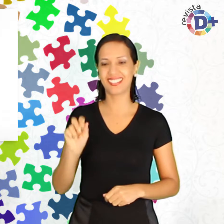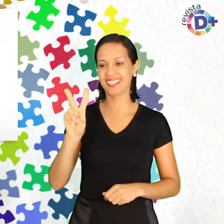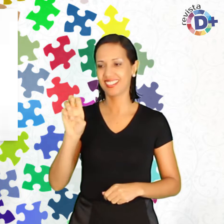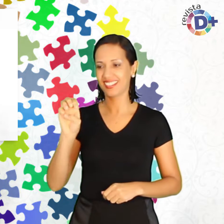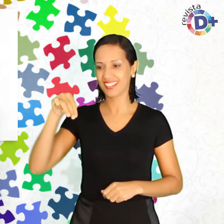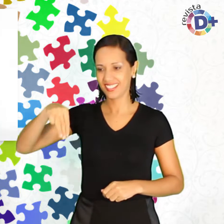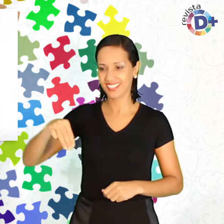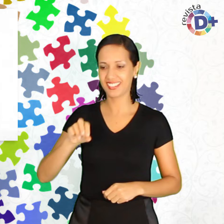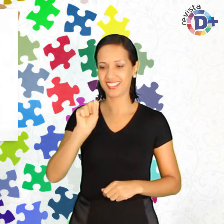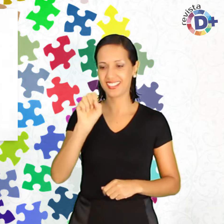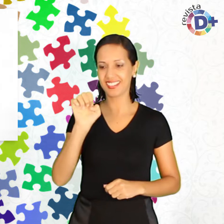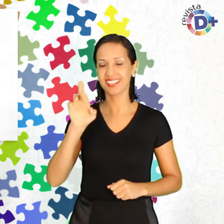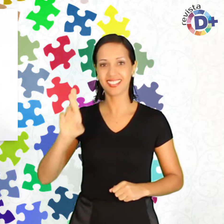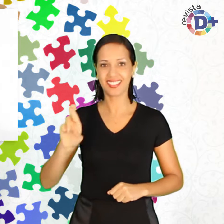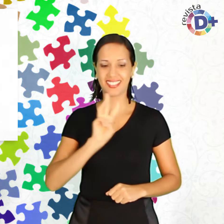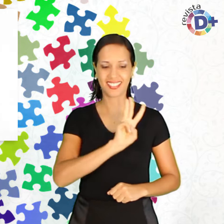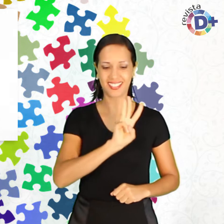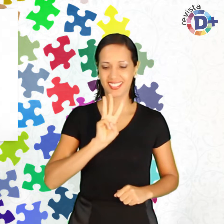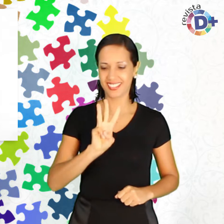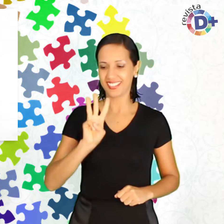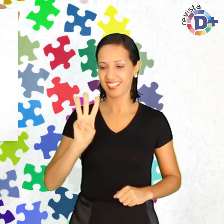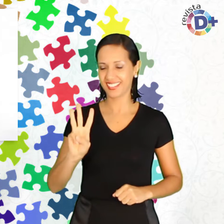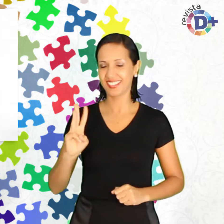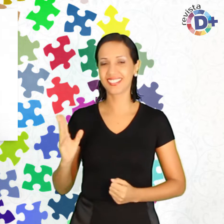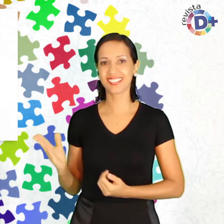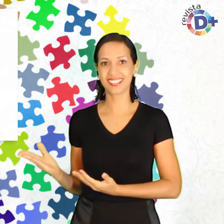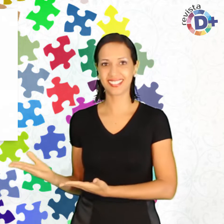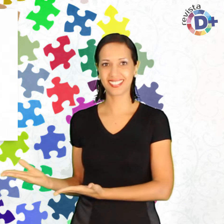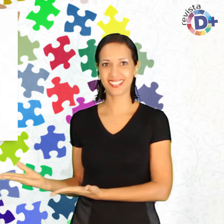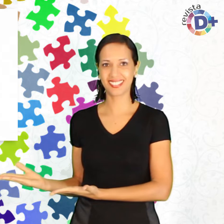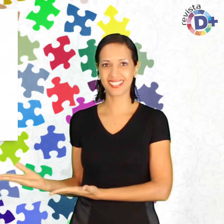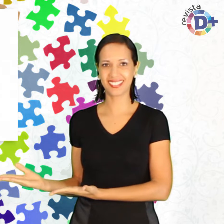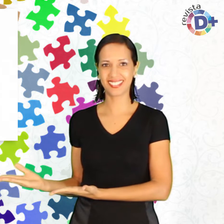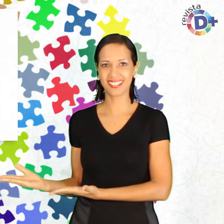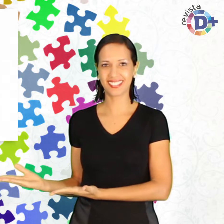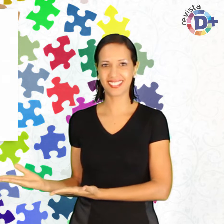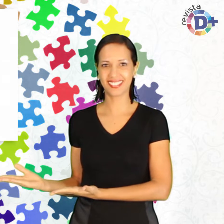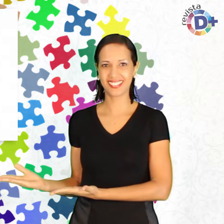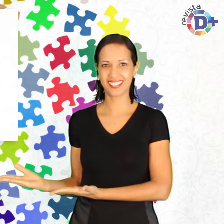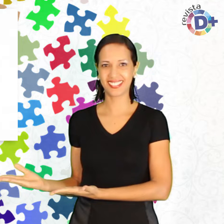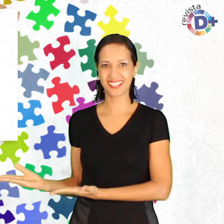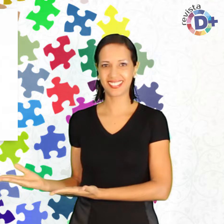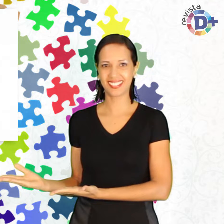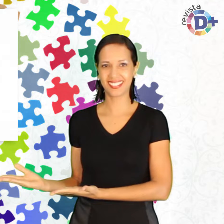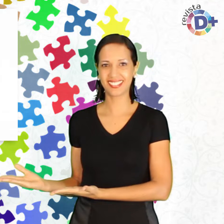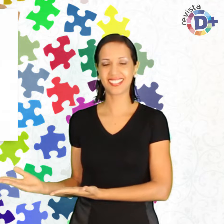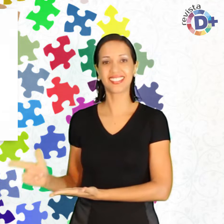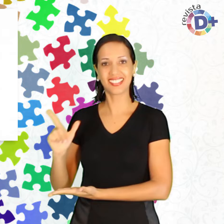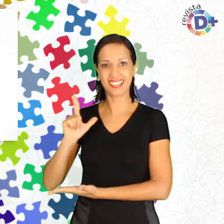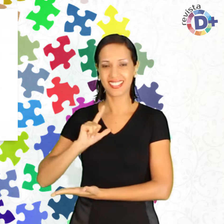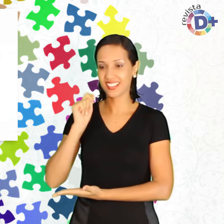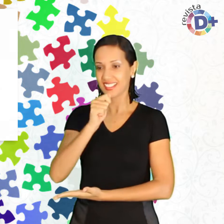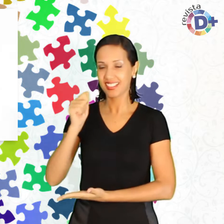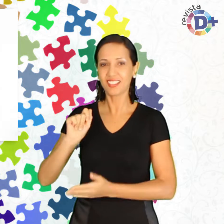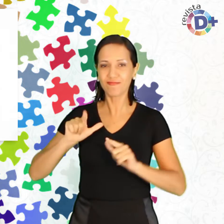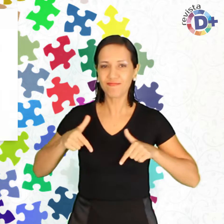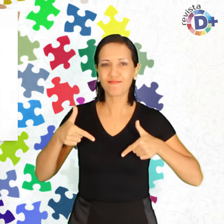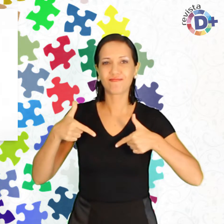vencer www associacaolusitano ser ponto org.br entidade que